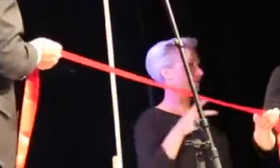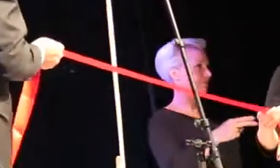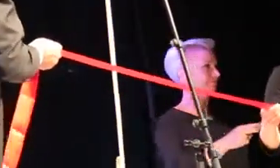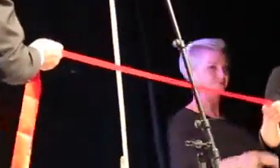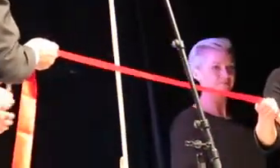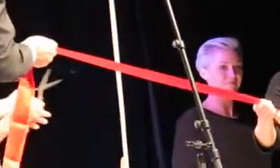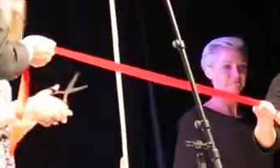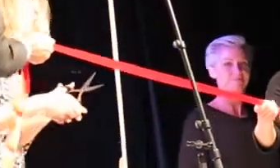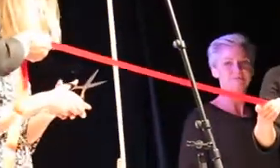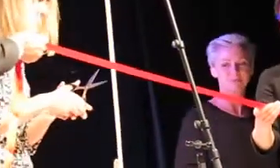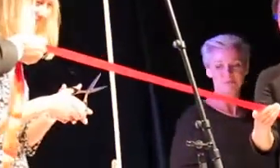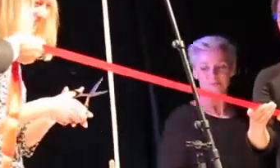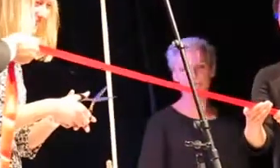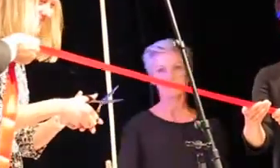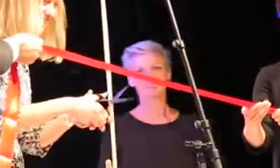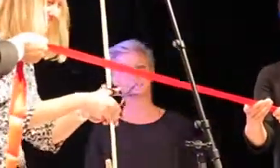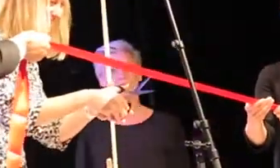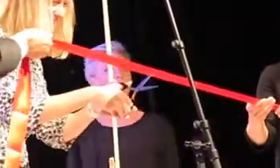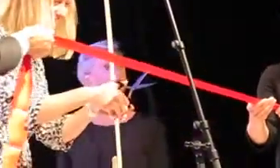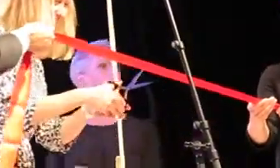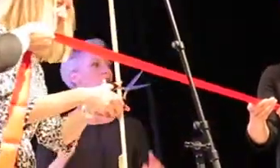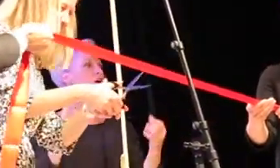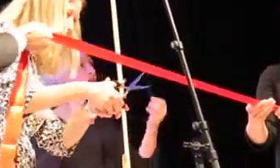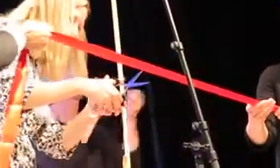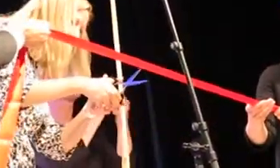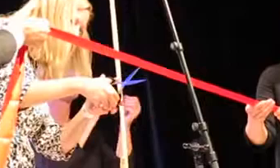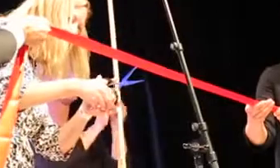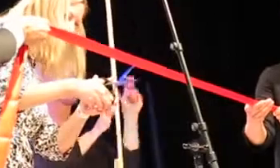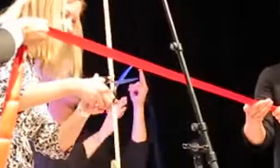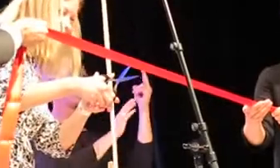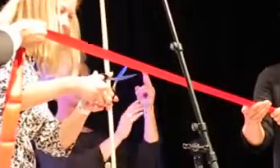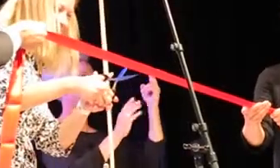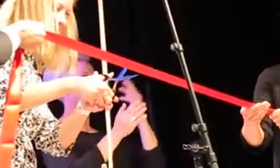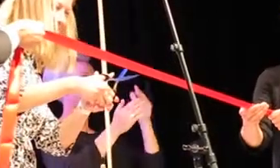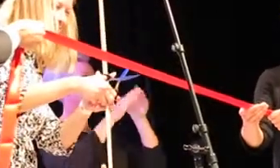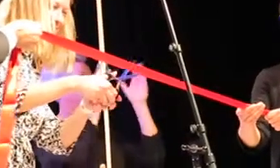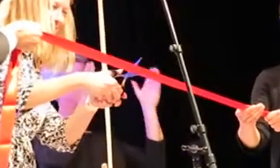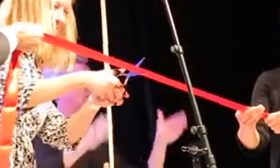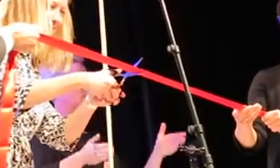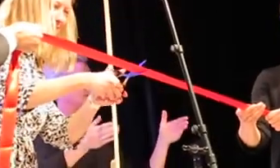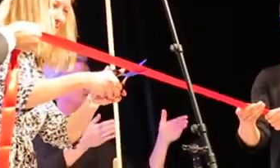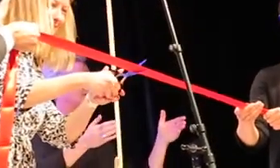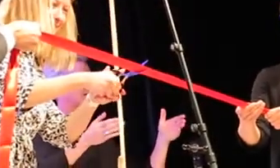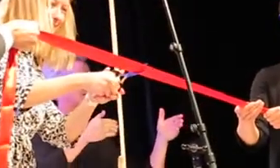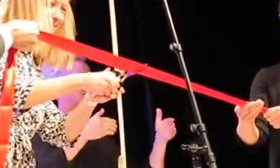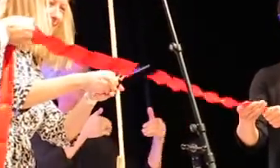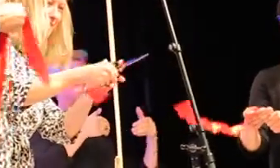Är du beredd? Och förklarar här med Klimathuset för